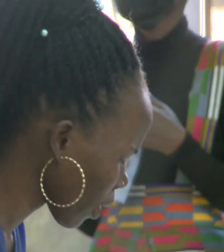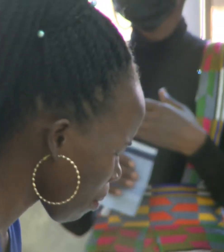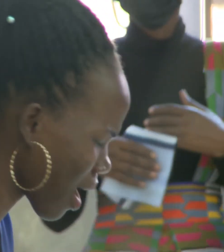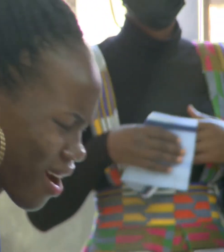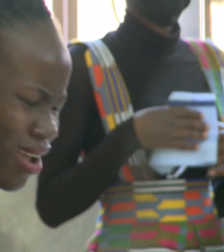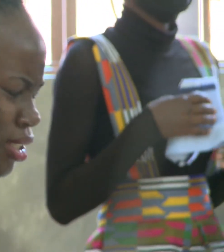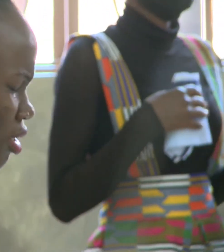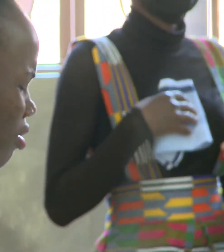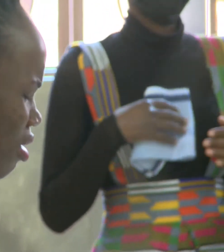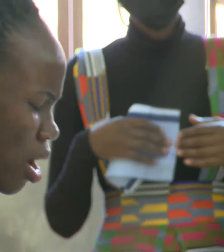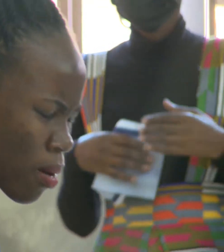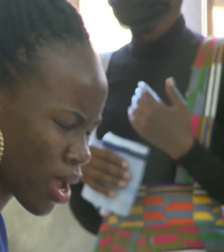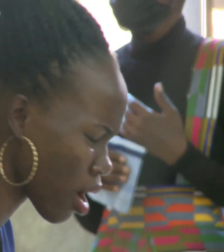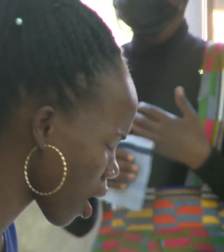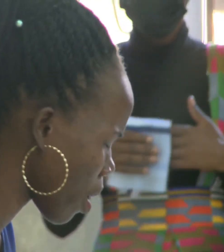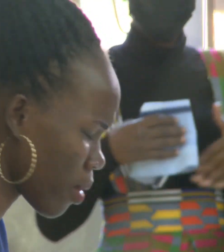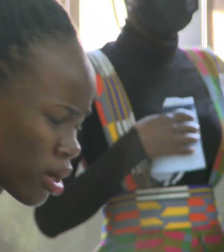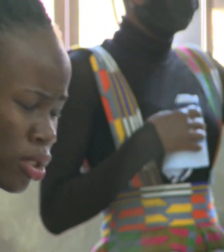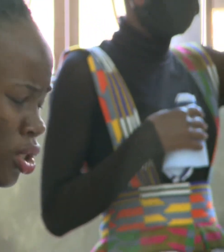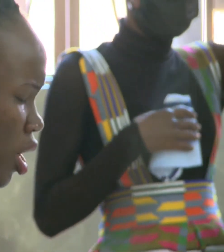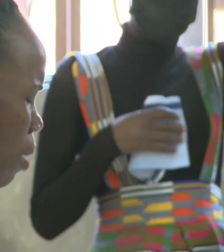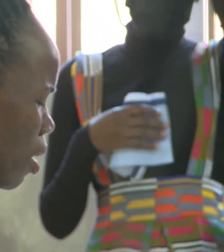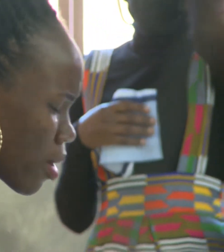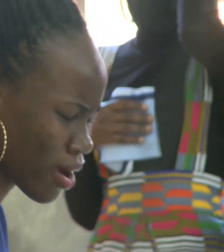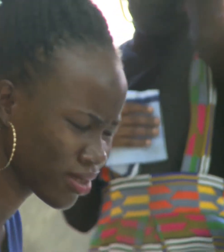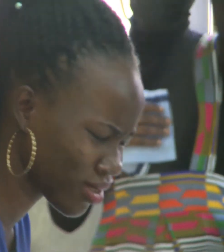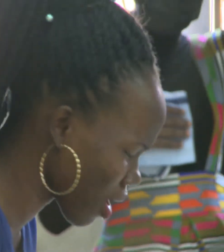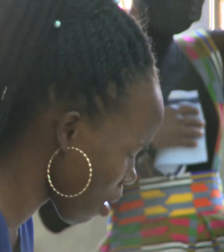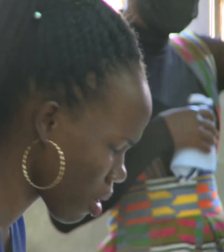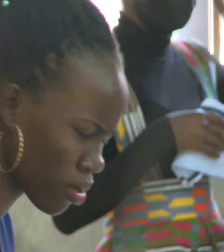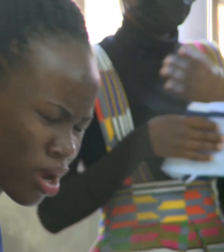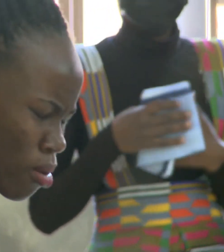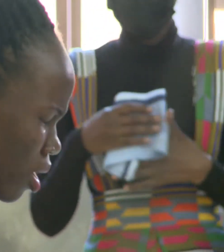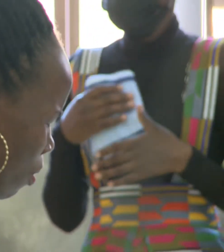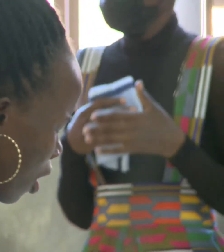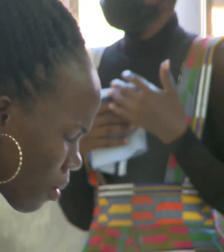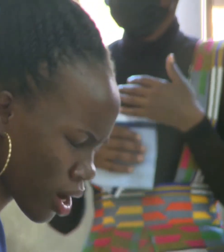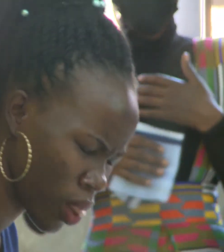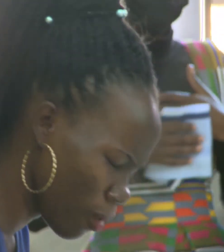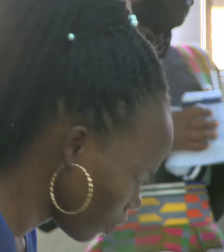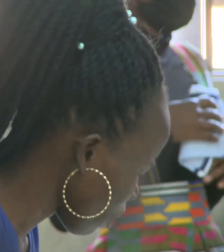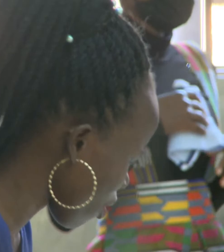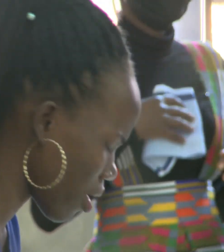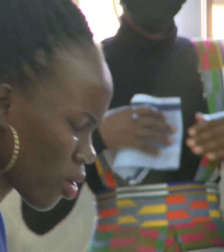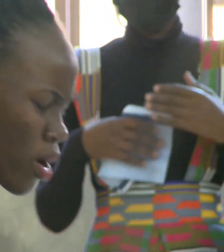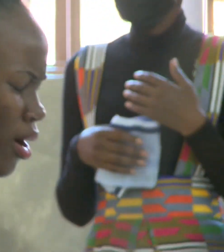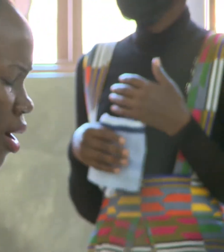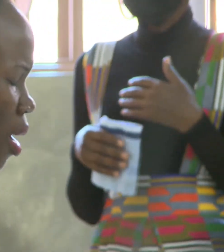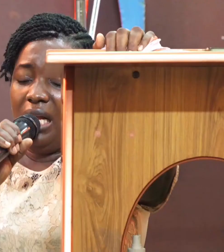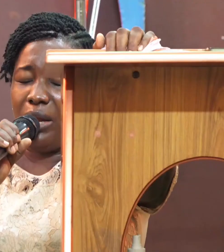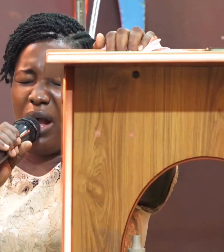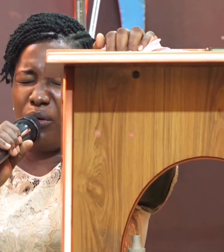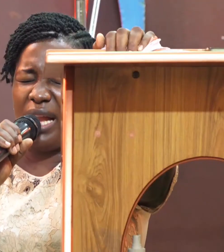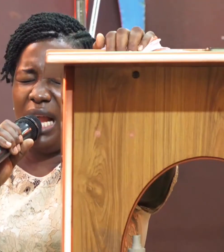ezaaliko omusayi malayika oyo teyaziyingiramu abamisiri abalaba abaisirayiri nga basiize omusayi nabo bwe